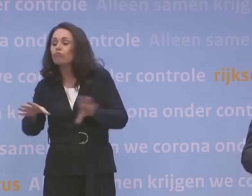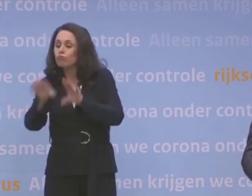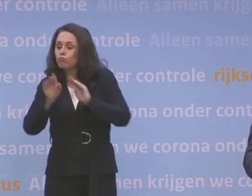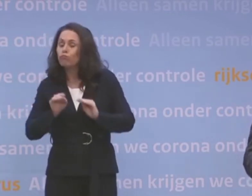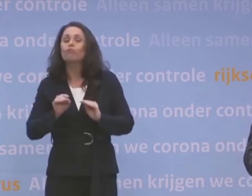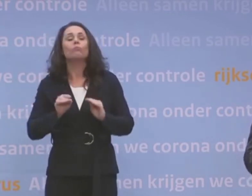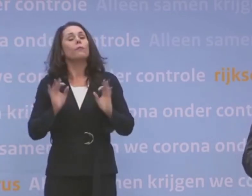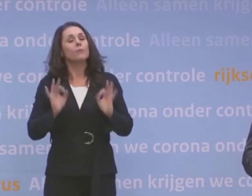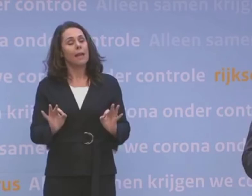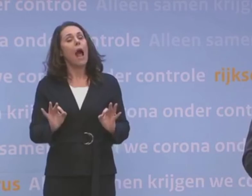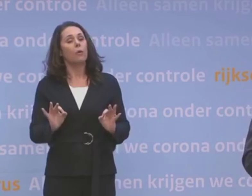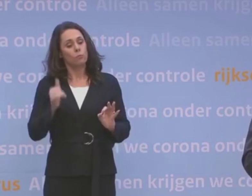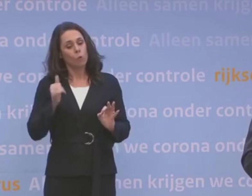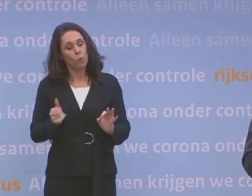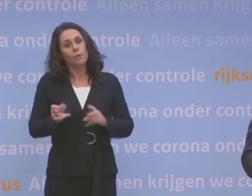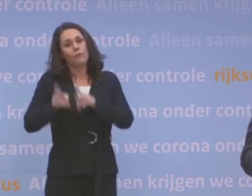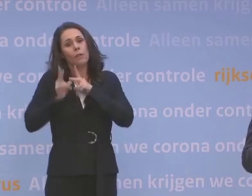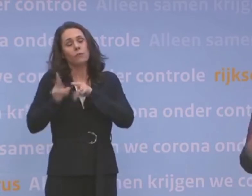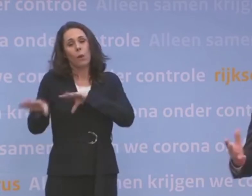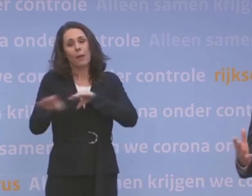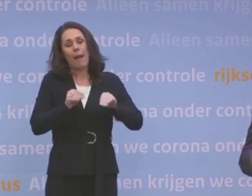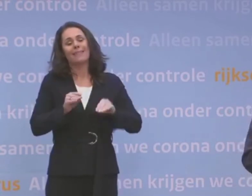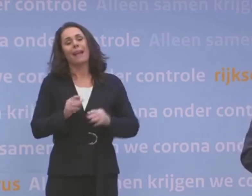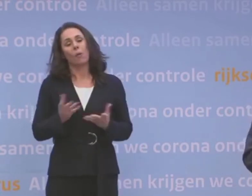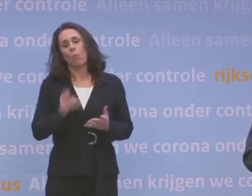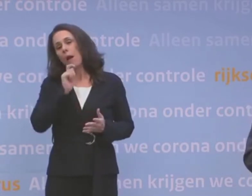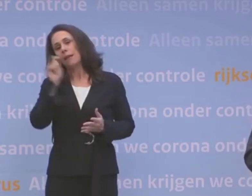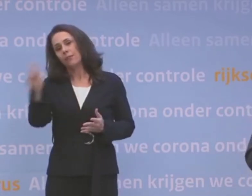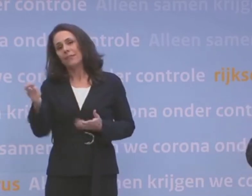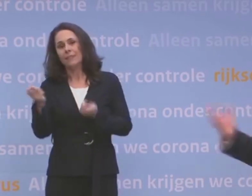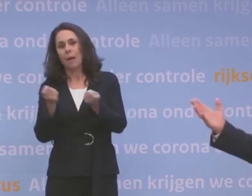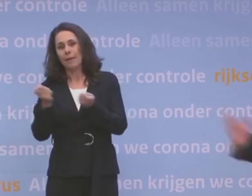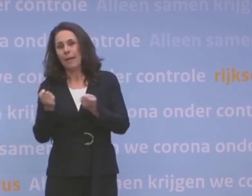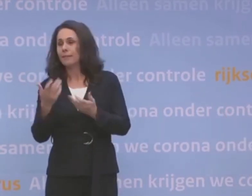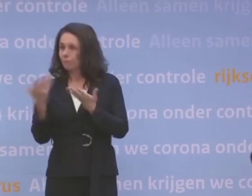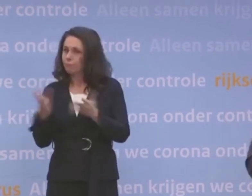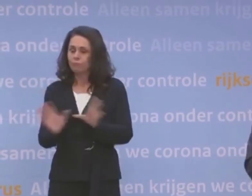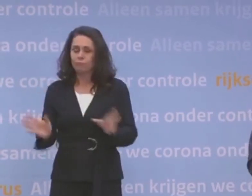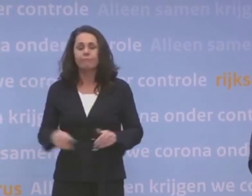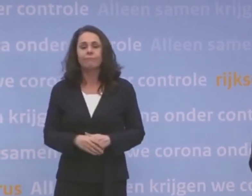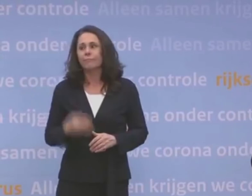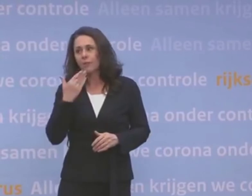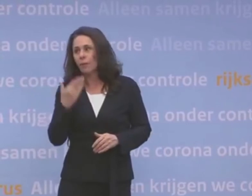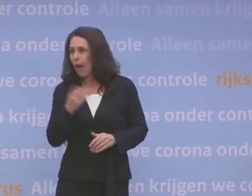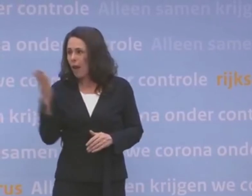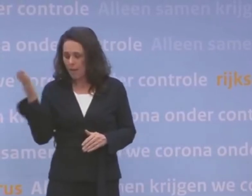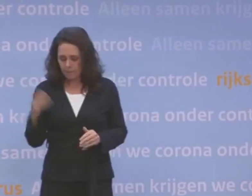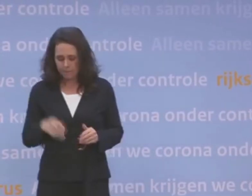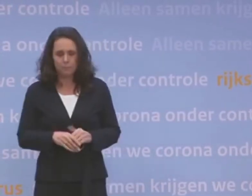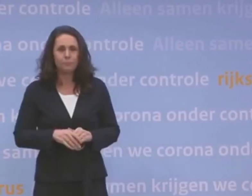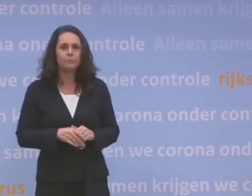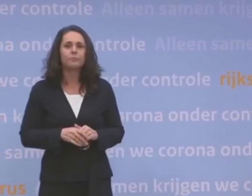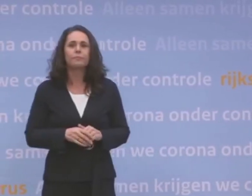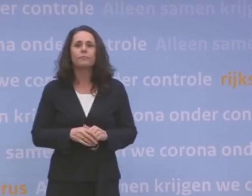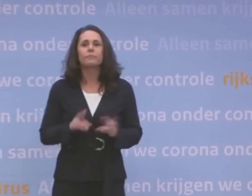een verantwoorde en goede maatregel is om nu te adviseren aan het kabinet. En daarbij wilde ik het laten. Dank u wel. Dan